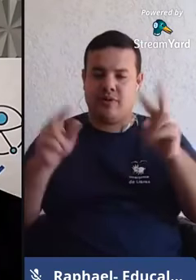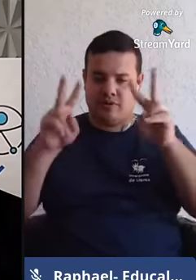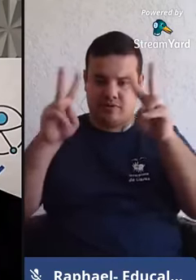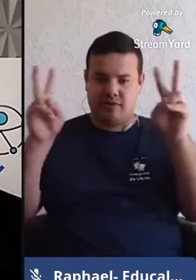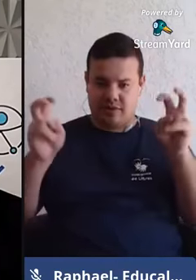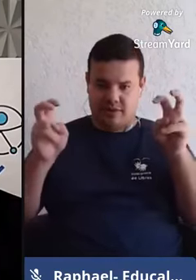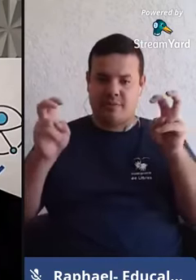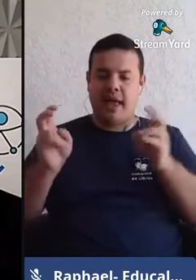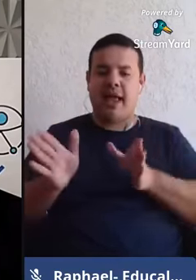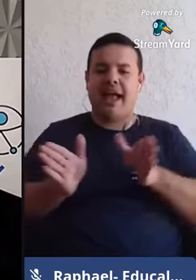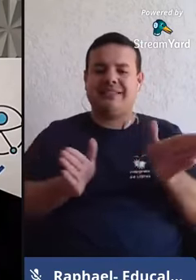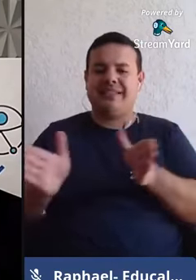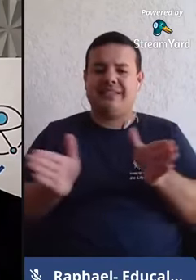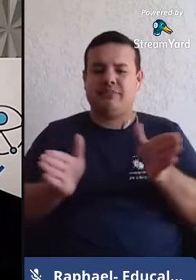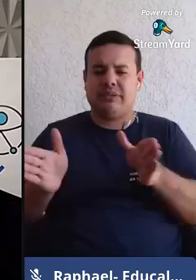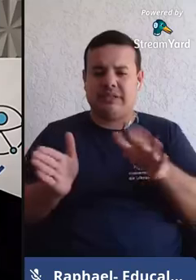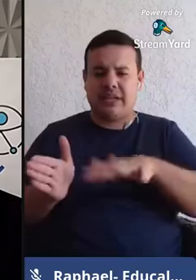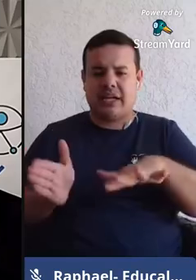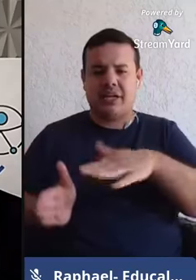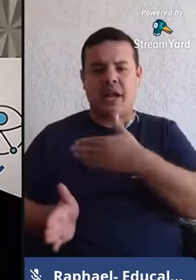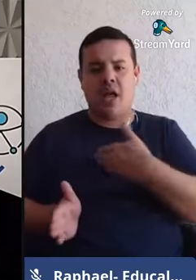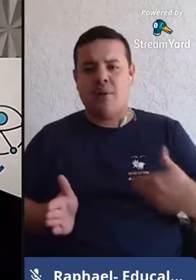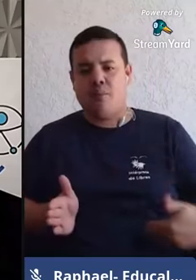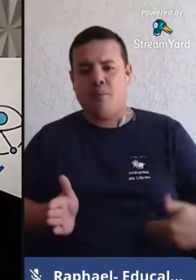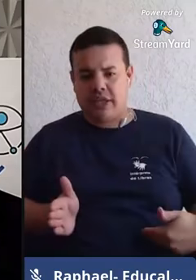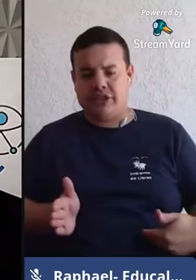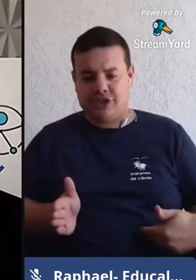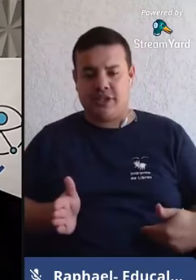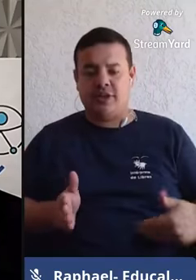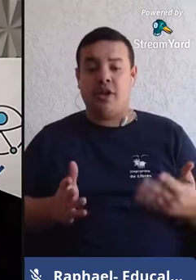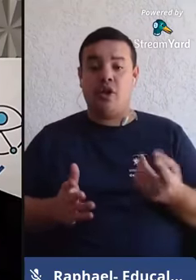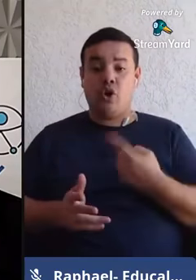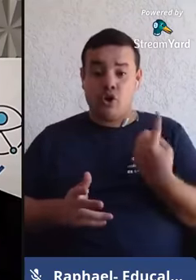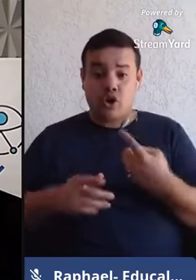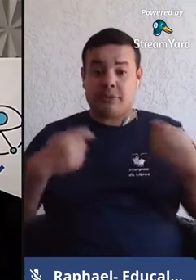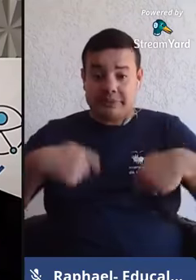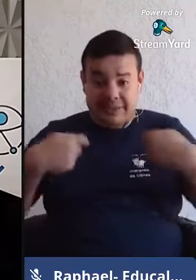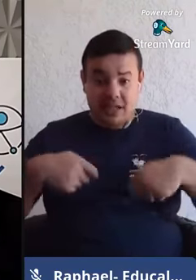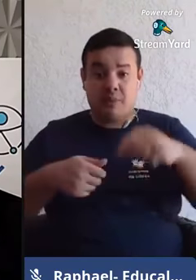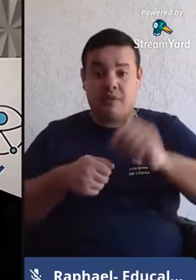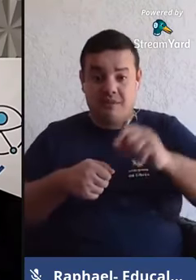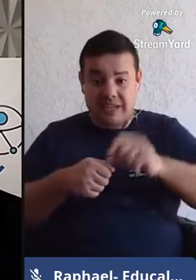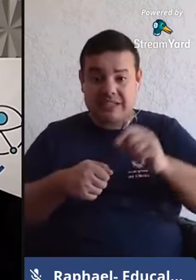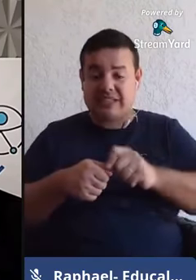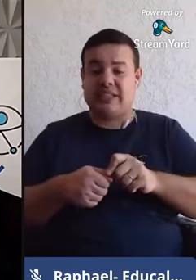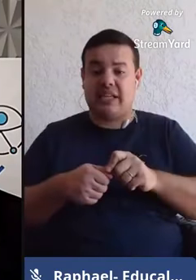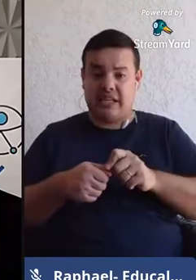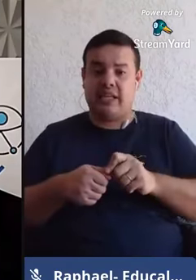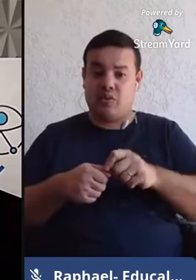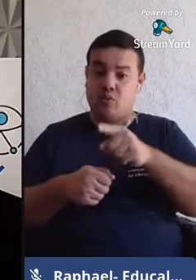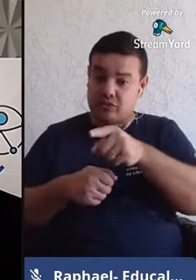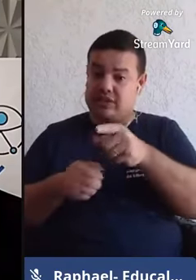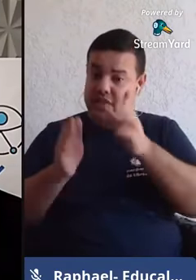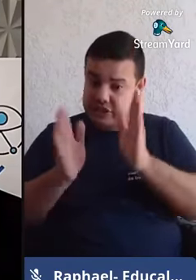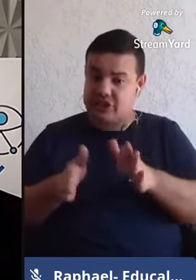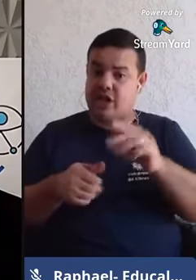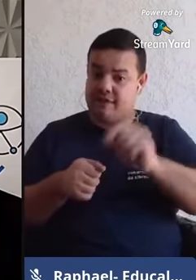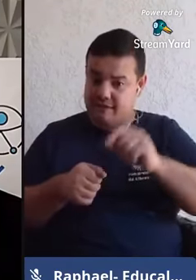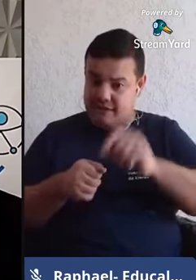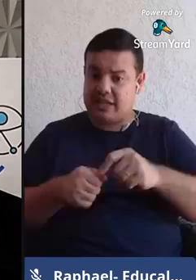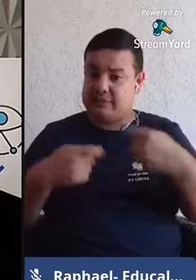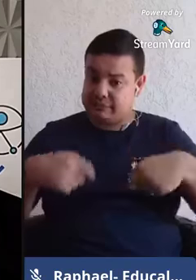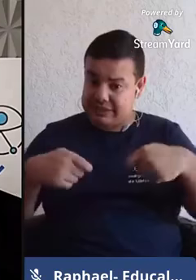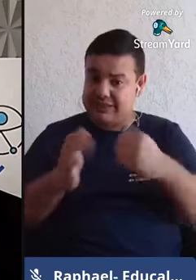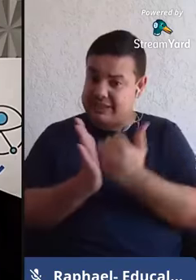Acessibilidade. Nós precisamos fazer alguma coisa para levantar uma coisa que você já faz, mas eu acho que a gente tem que